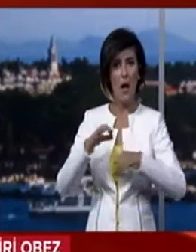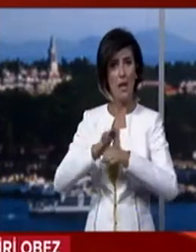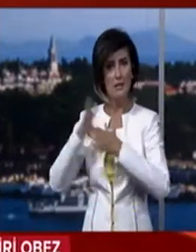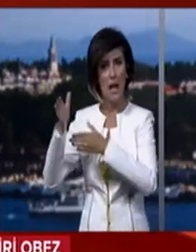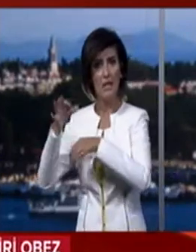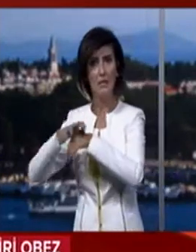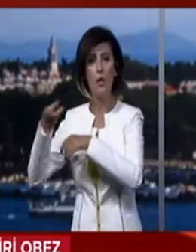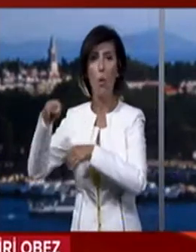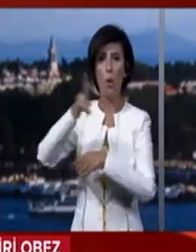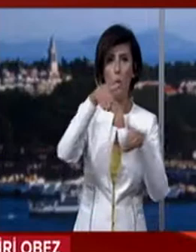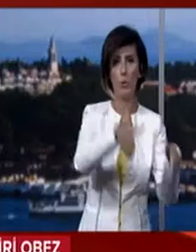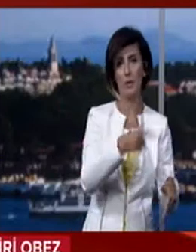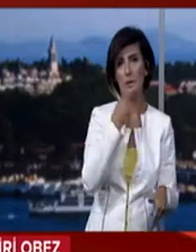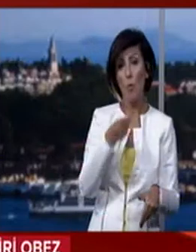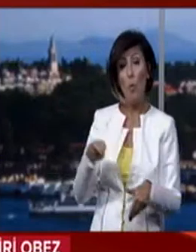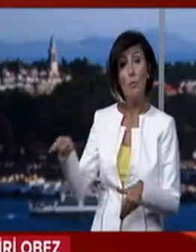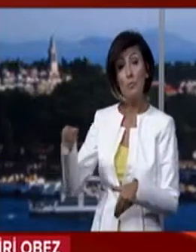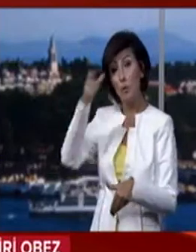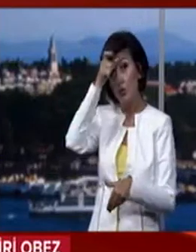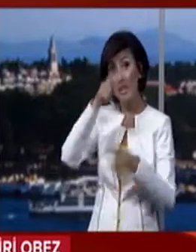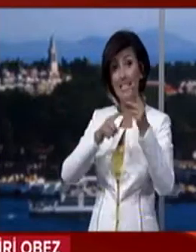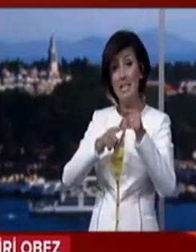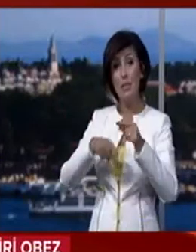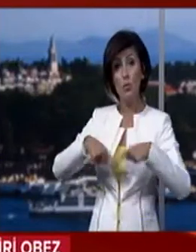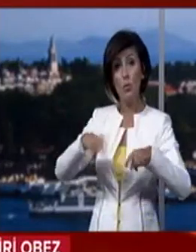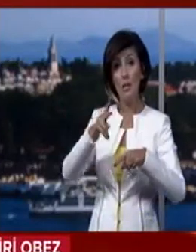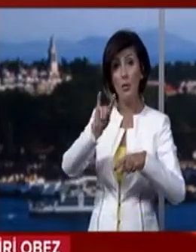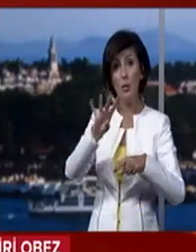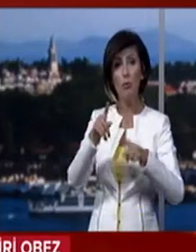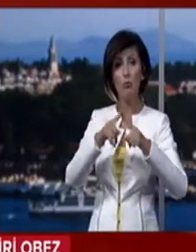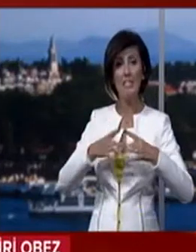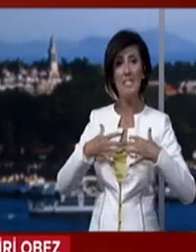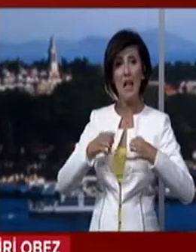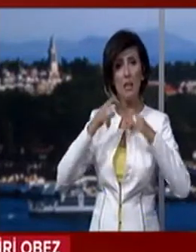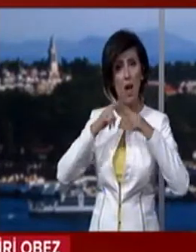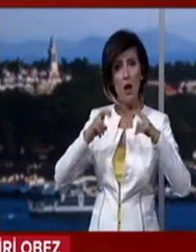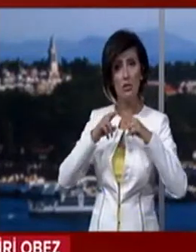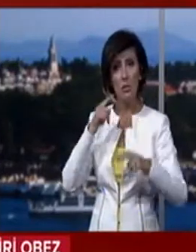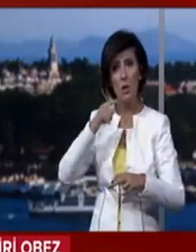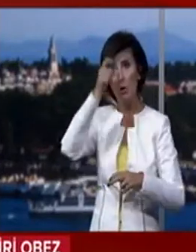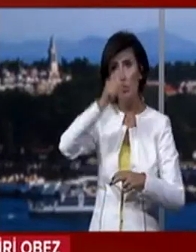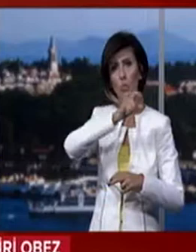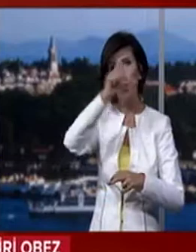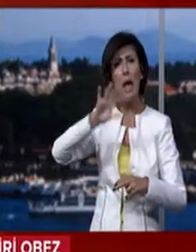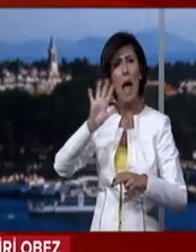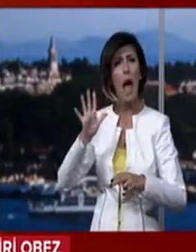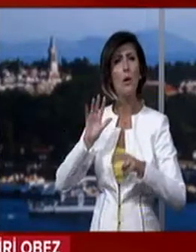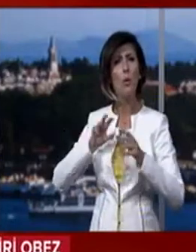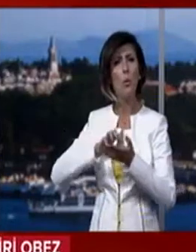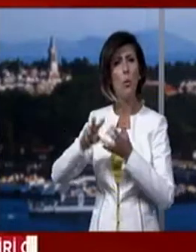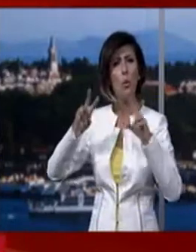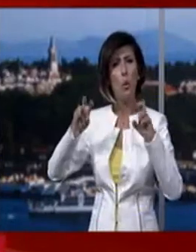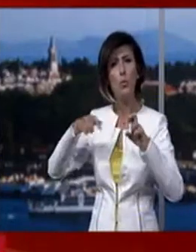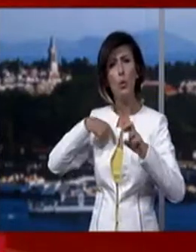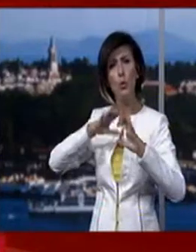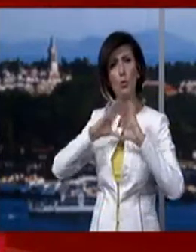İstatistik Kurumu 2014 yılına ilişkin sağlık araştırması raporunu yayınladı. Türkiye her konuda dünyayla yarışsın istiyoruz, fakat Türkiye